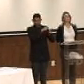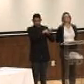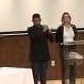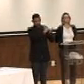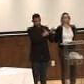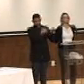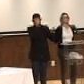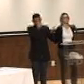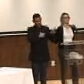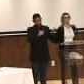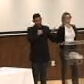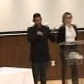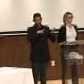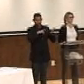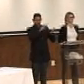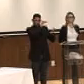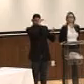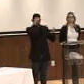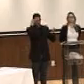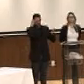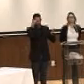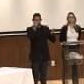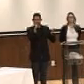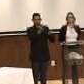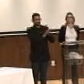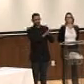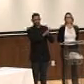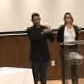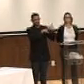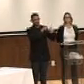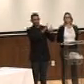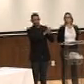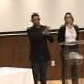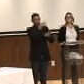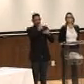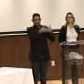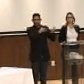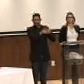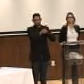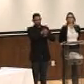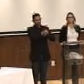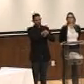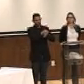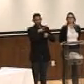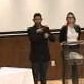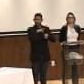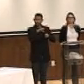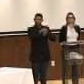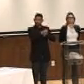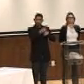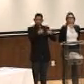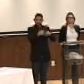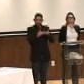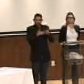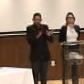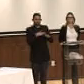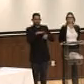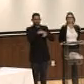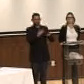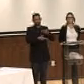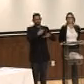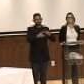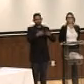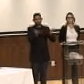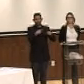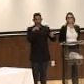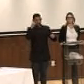estilo Conciani. Esse não é, de longe, o estilo de qualquer educador. O educador precisa se colocar sempre aberto ao diálogo.